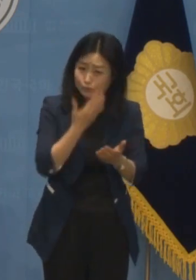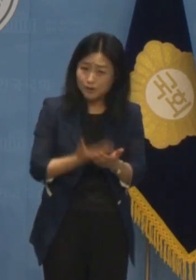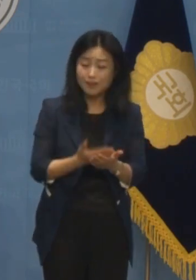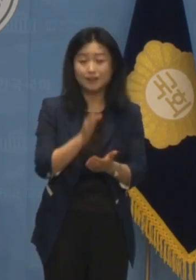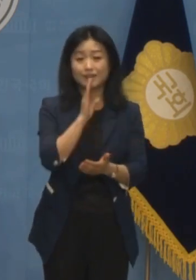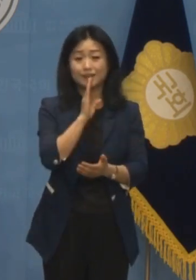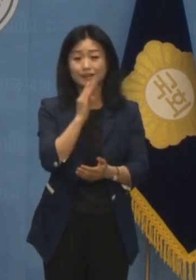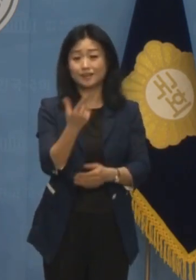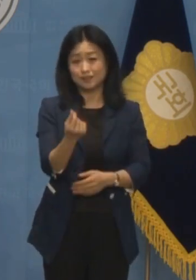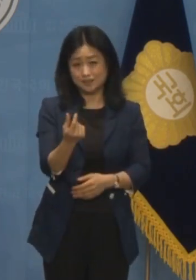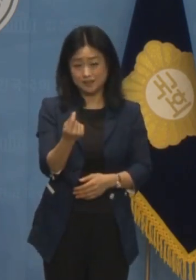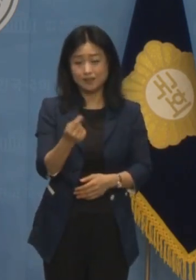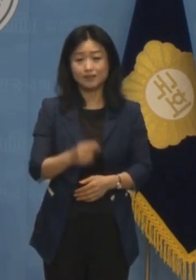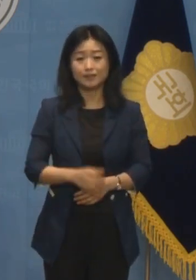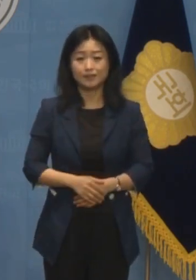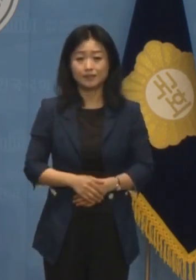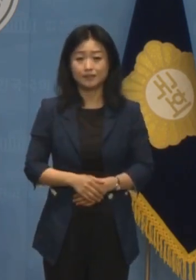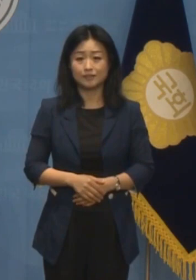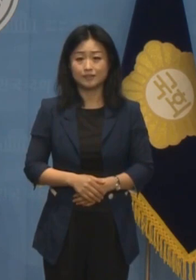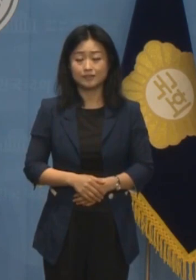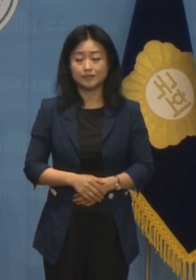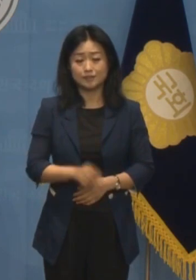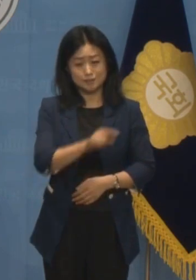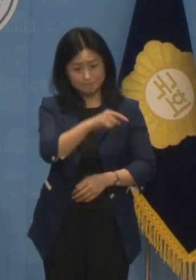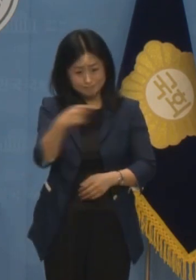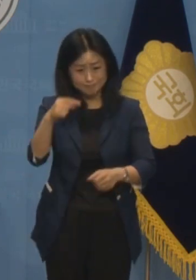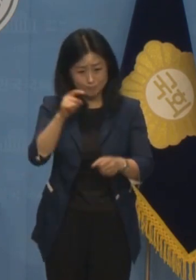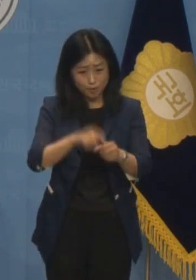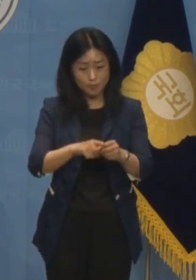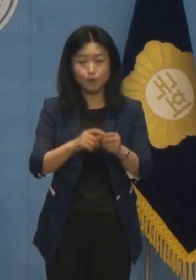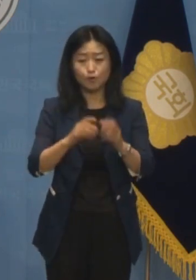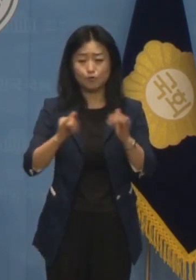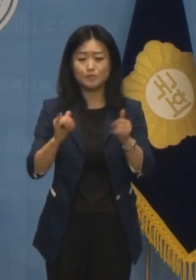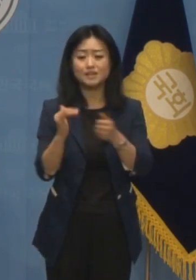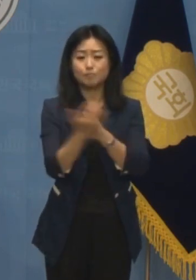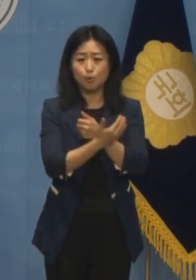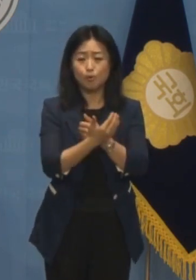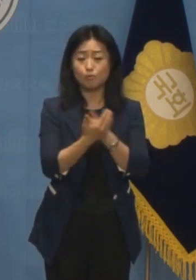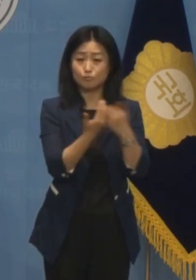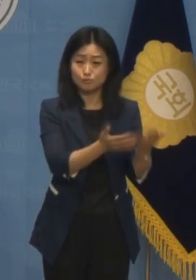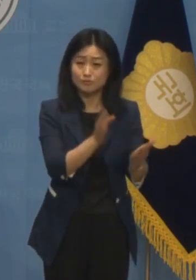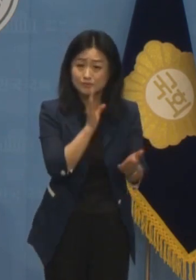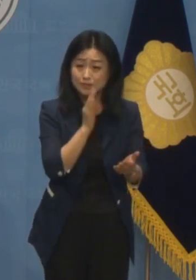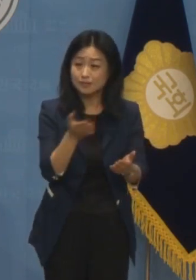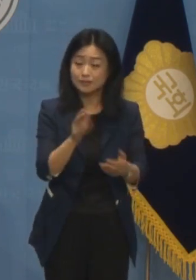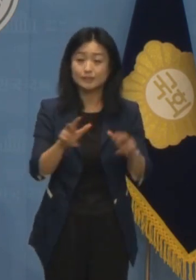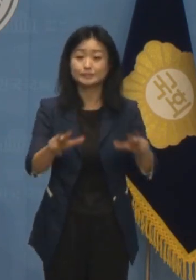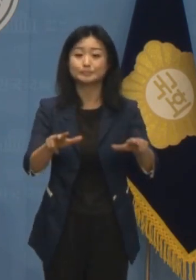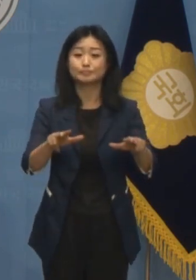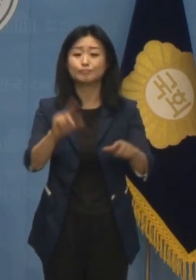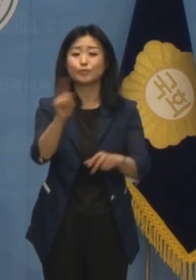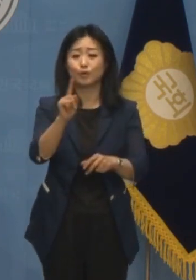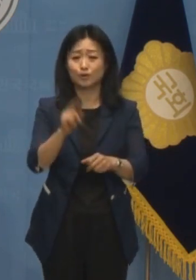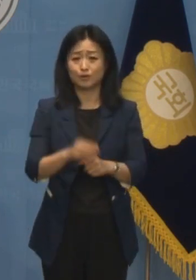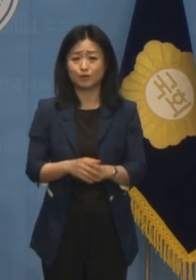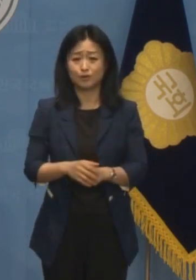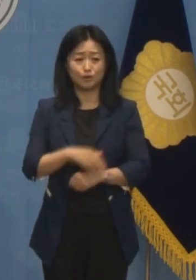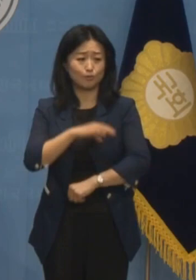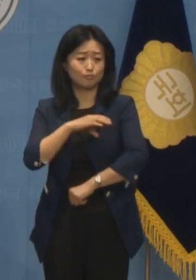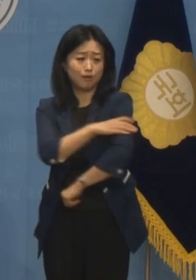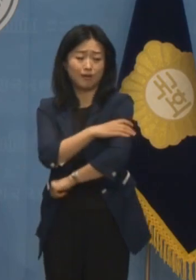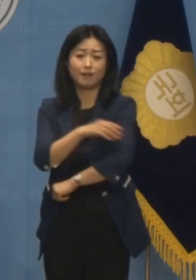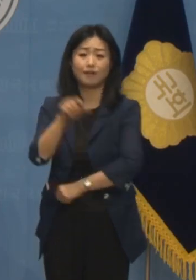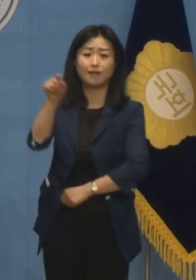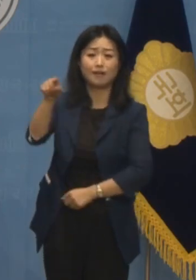무엇과도 비교할 수 없는 최우선 목표입니다 그러나 지금 우리는 무도한 권력이